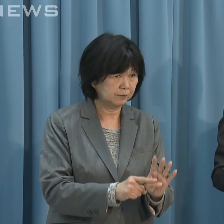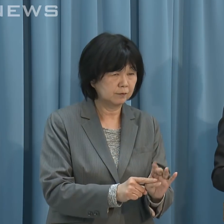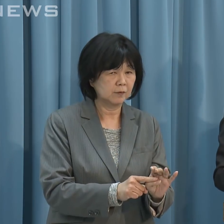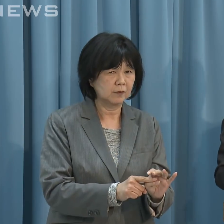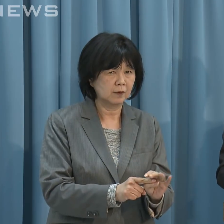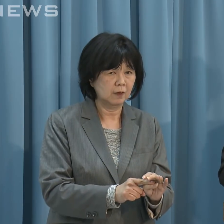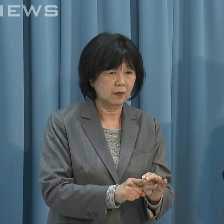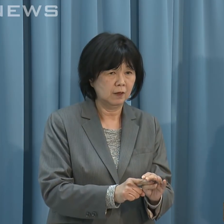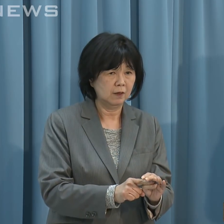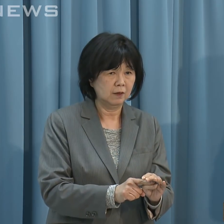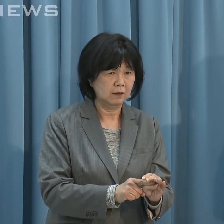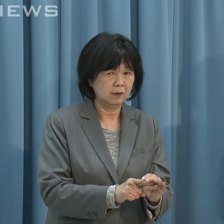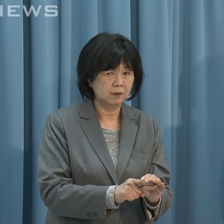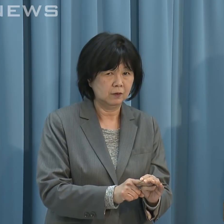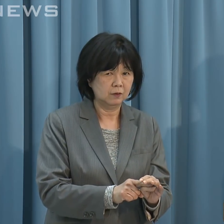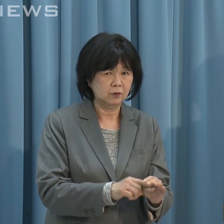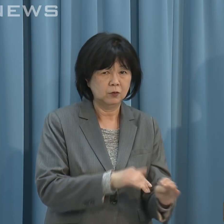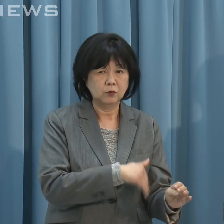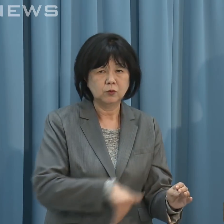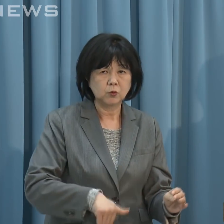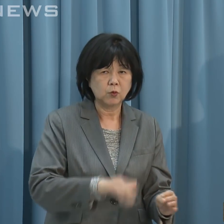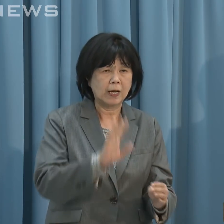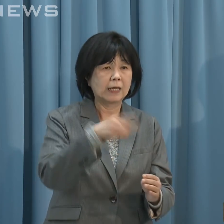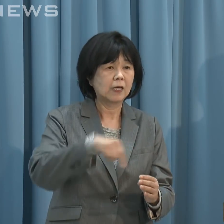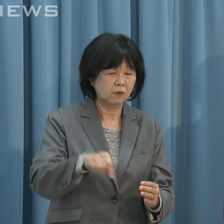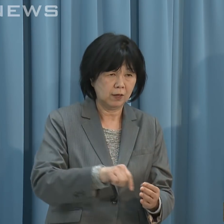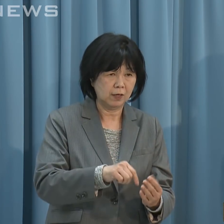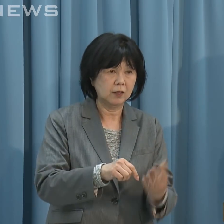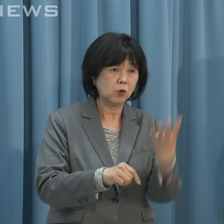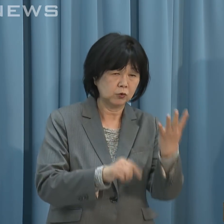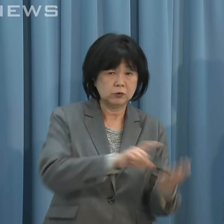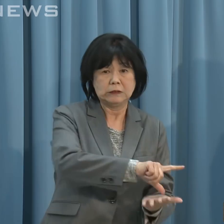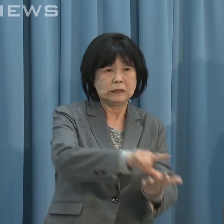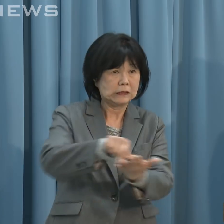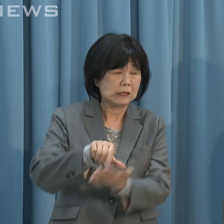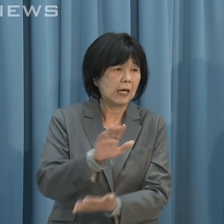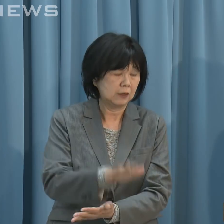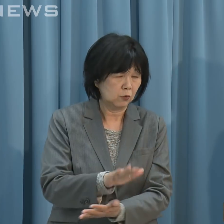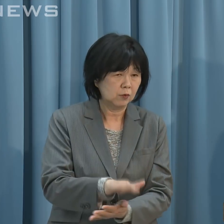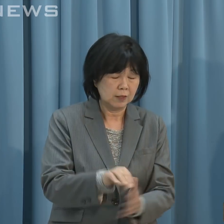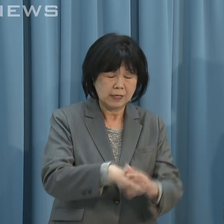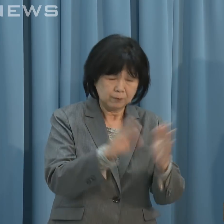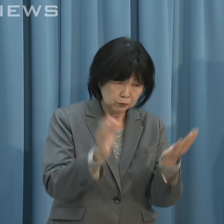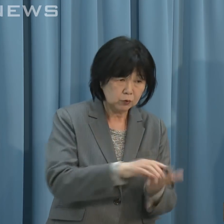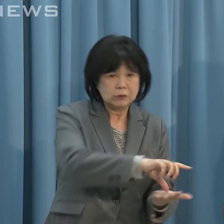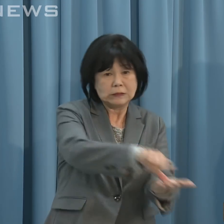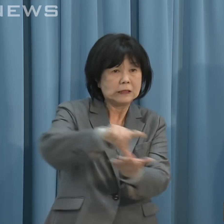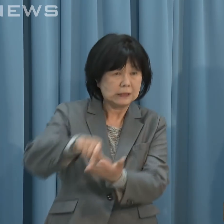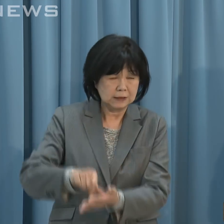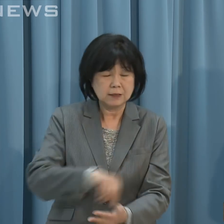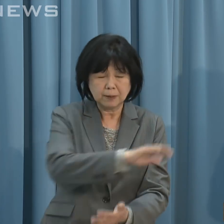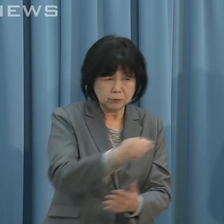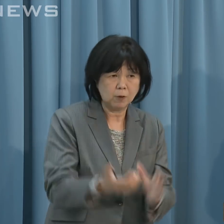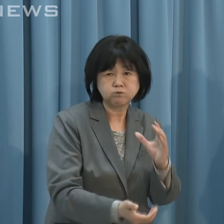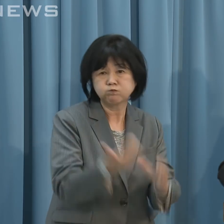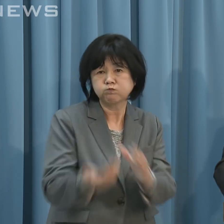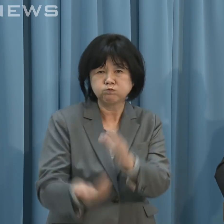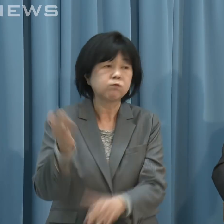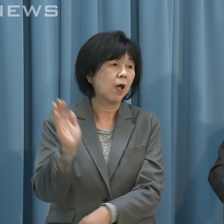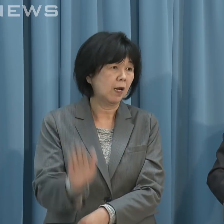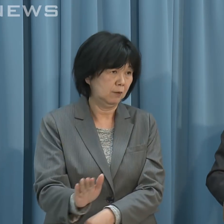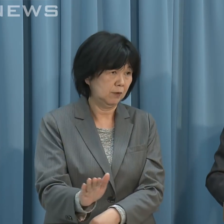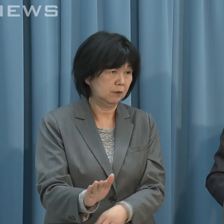県内大きく分けて4地域ありますが、すべての地域で発生をしてきているという状況であります。で、今